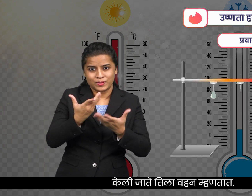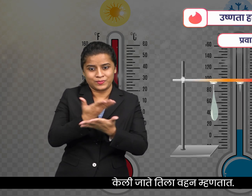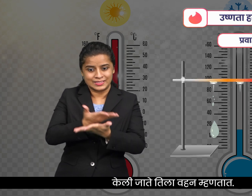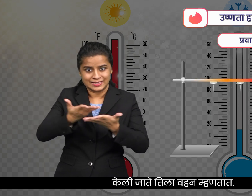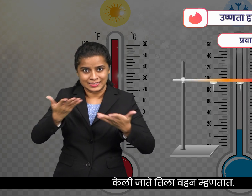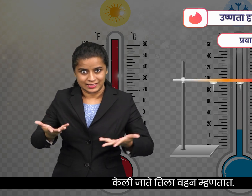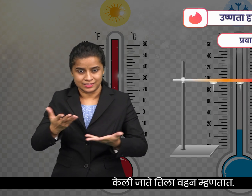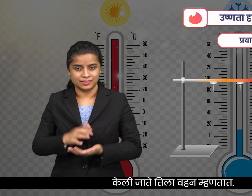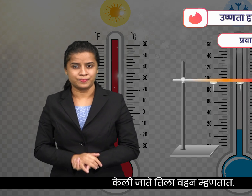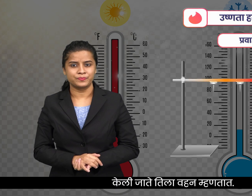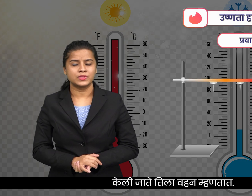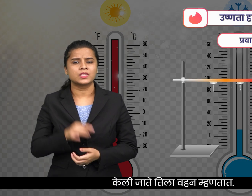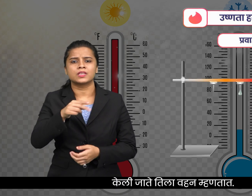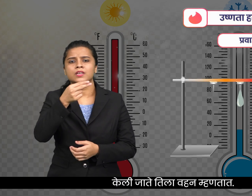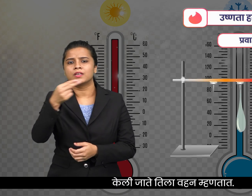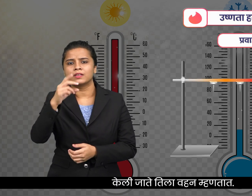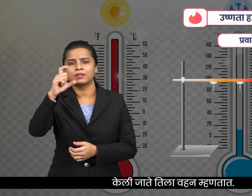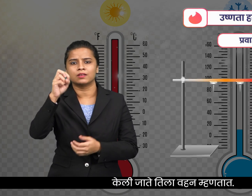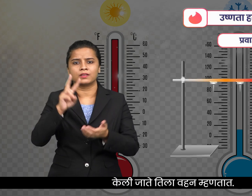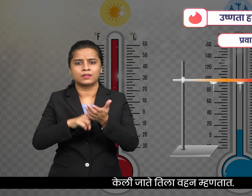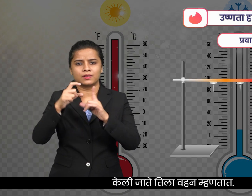केली जाते, तिला वहन असे म्हणलं जातं.